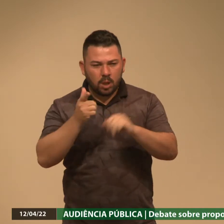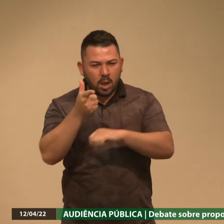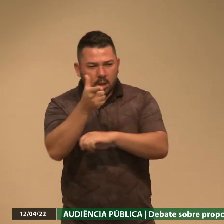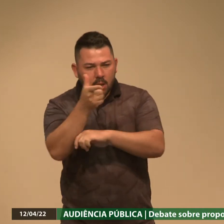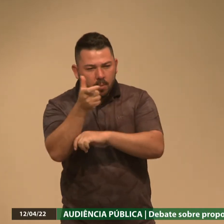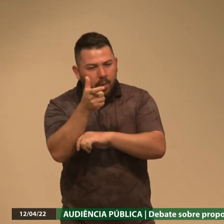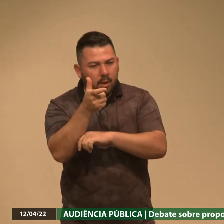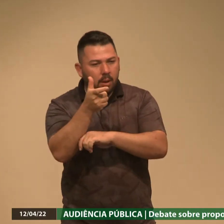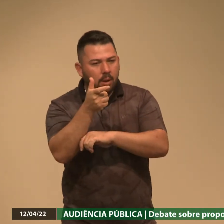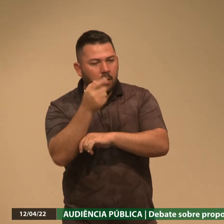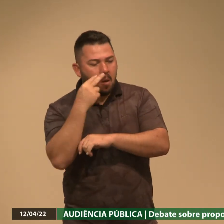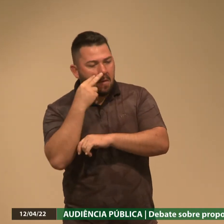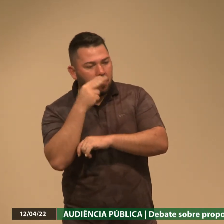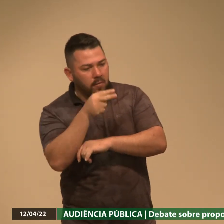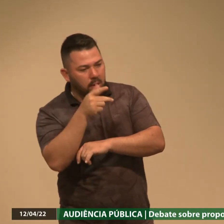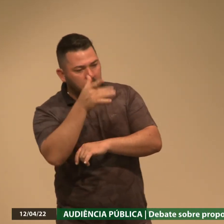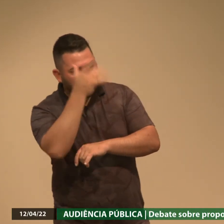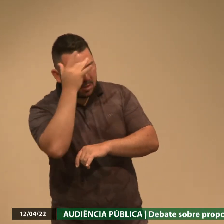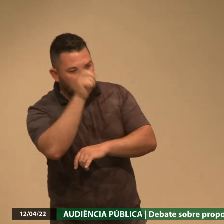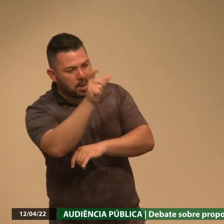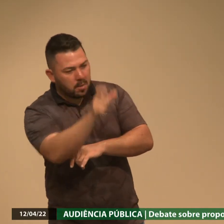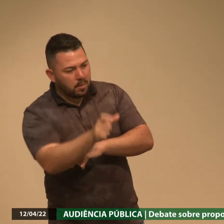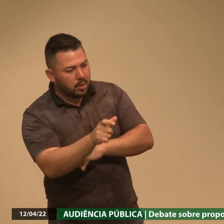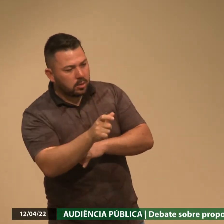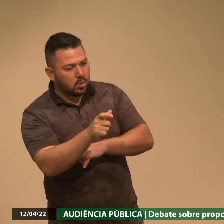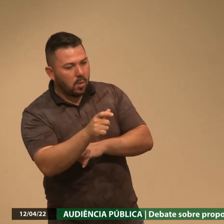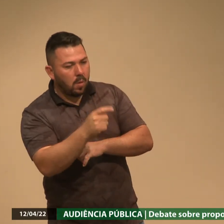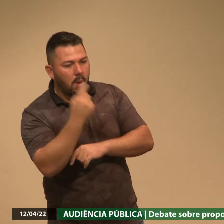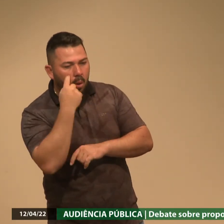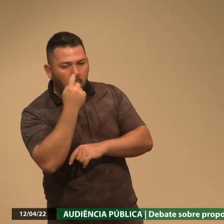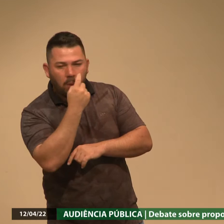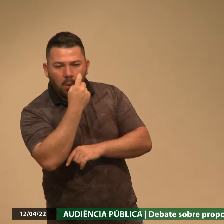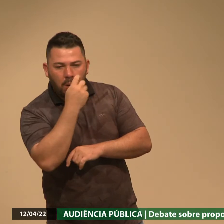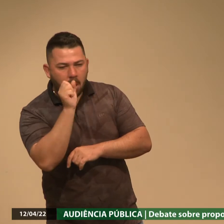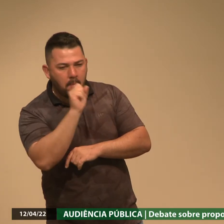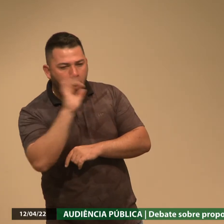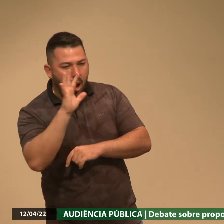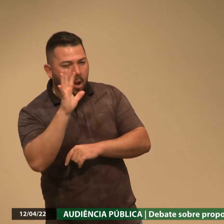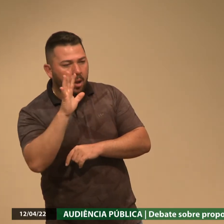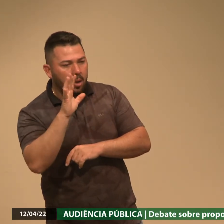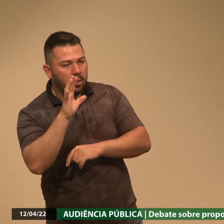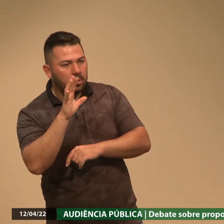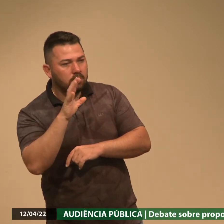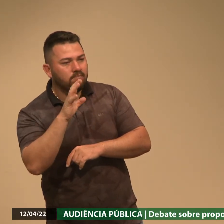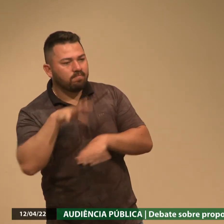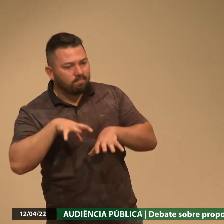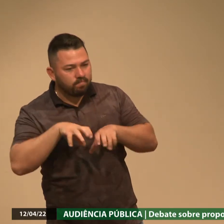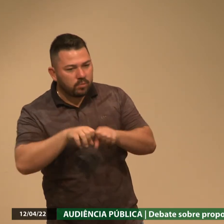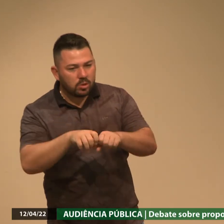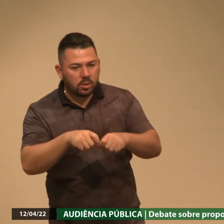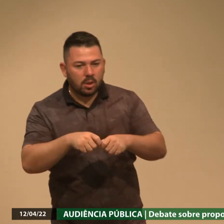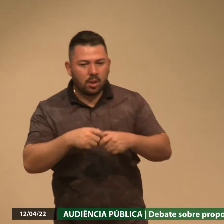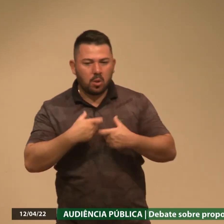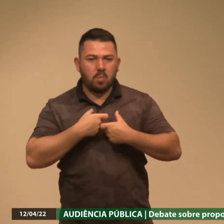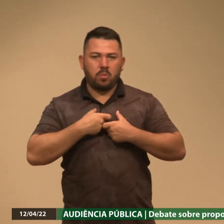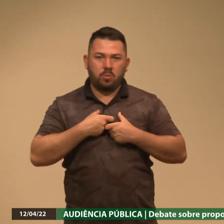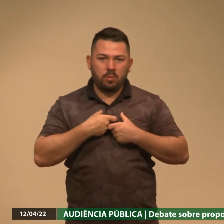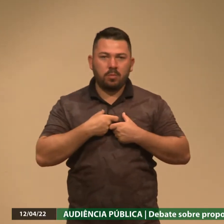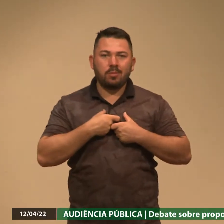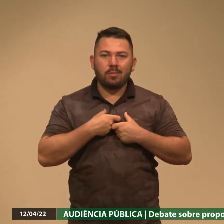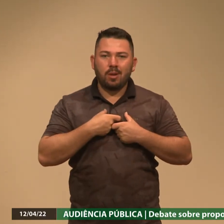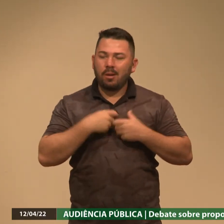pessoas é estarem ali com um brilho no olhar buscando por uma medalha e era